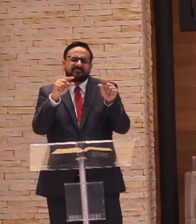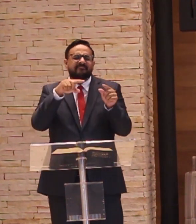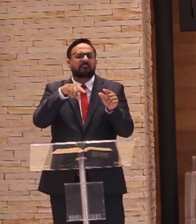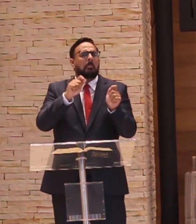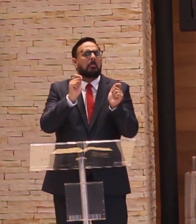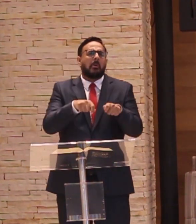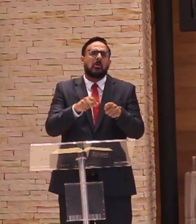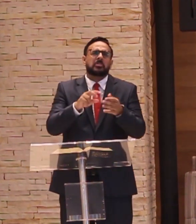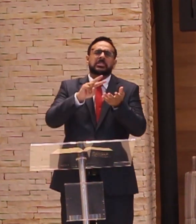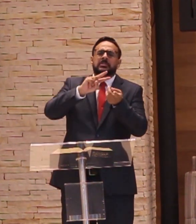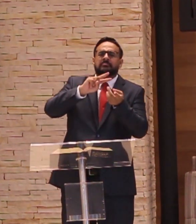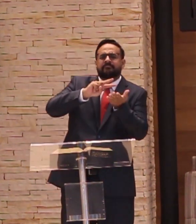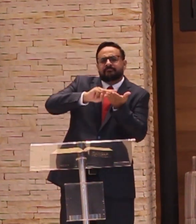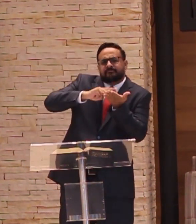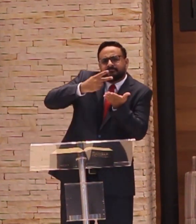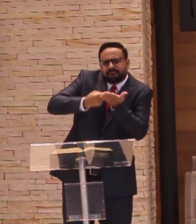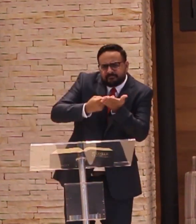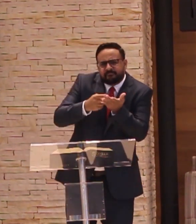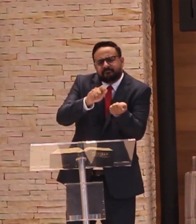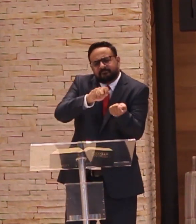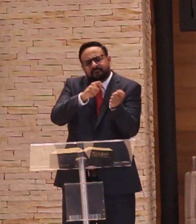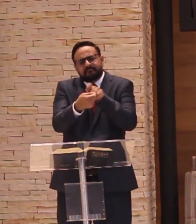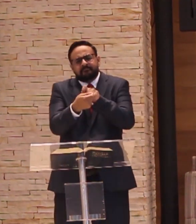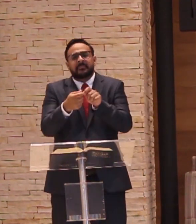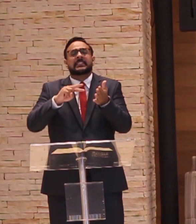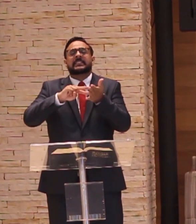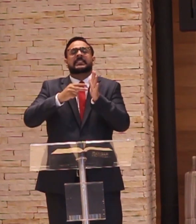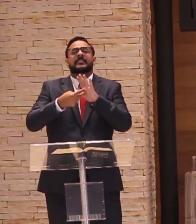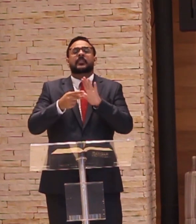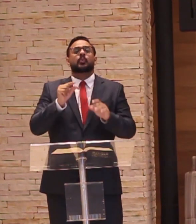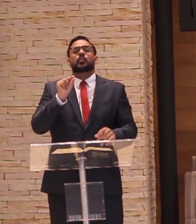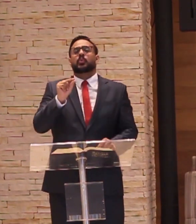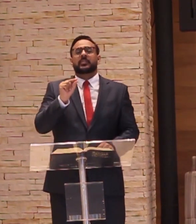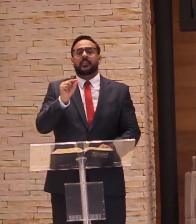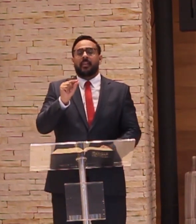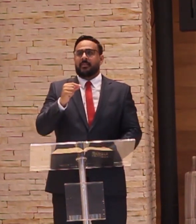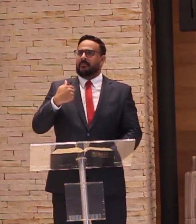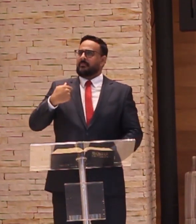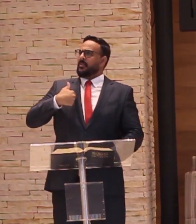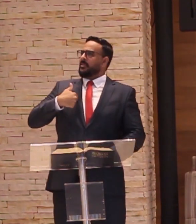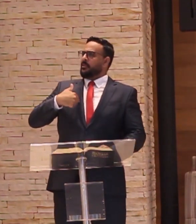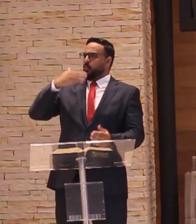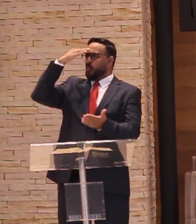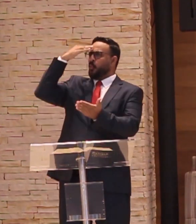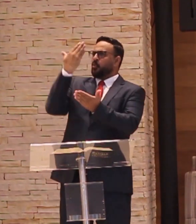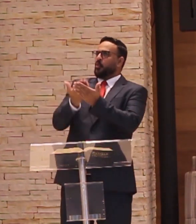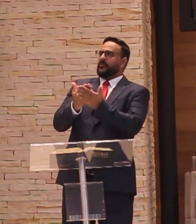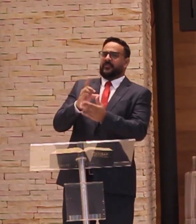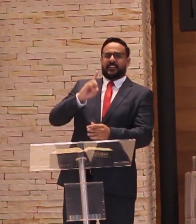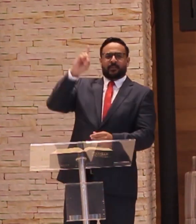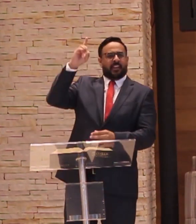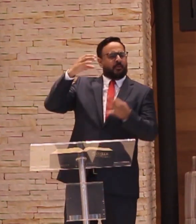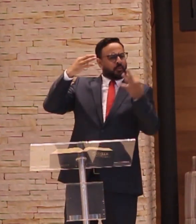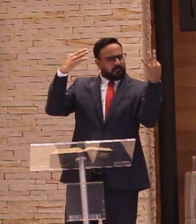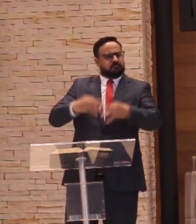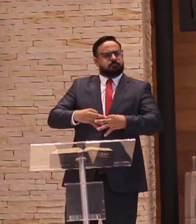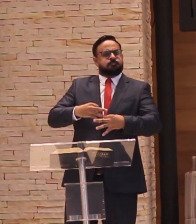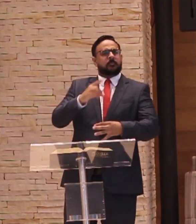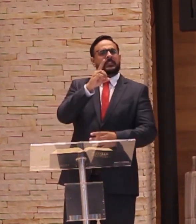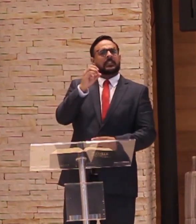Isso você pode interpretar na leitura bíblica como uma